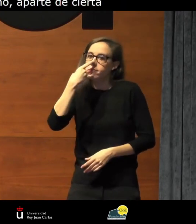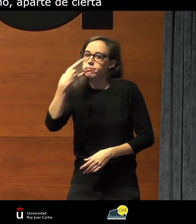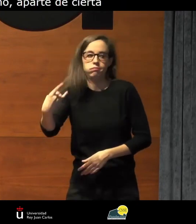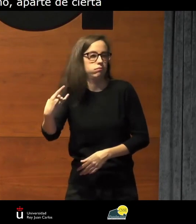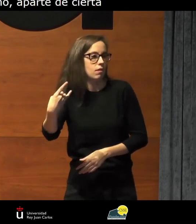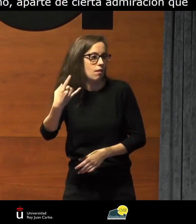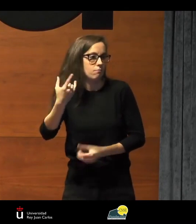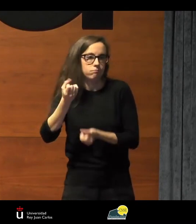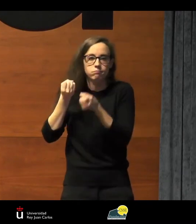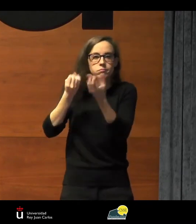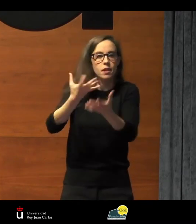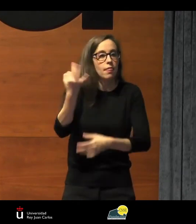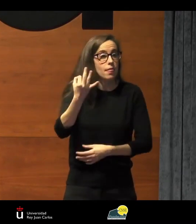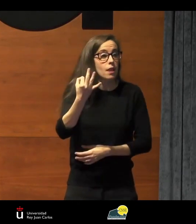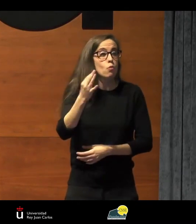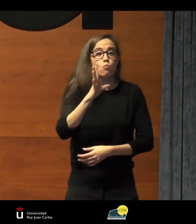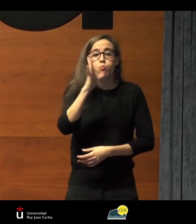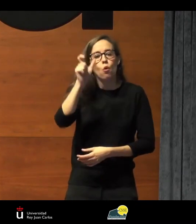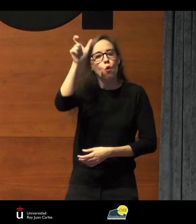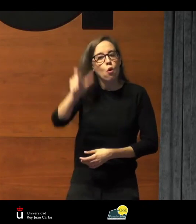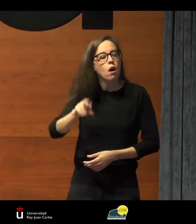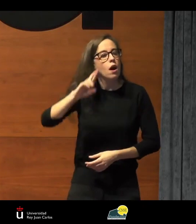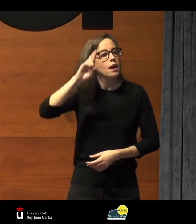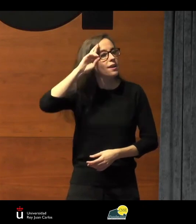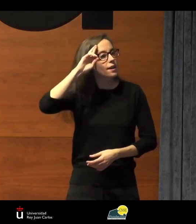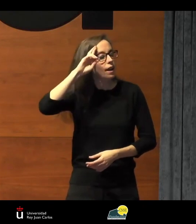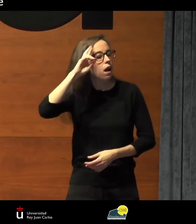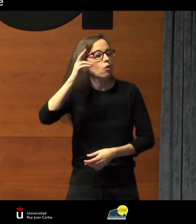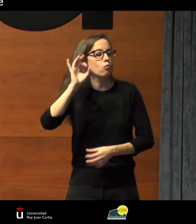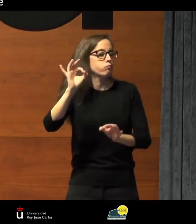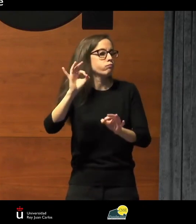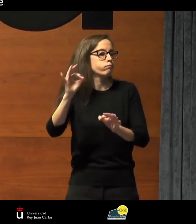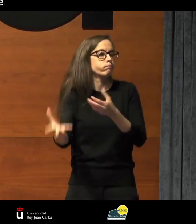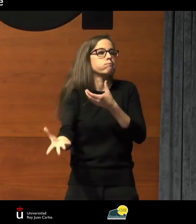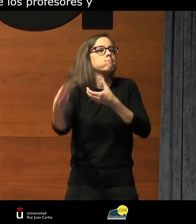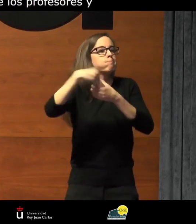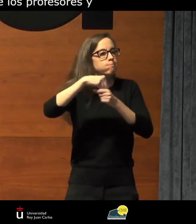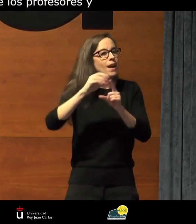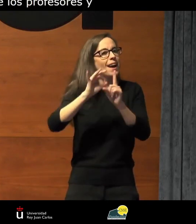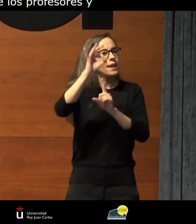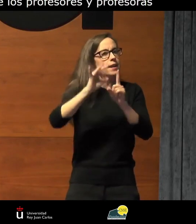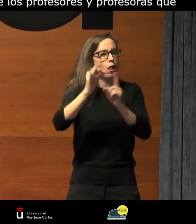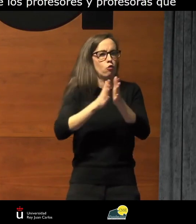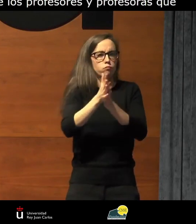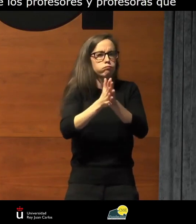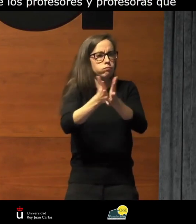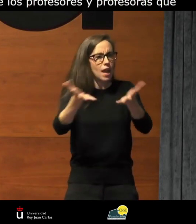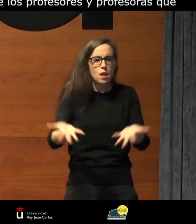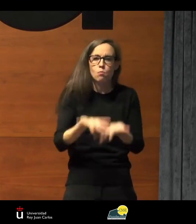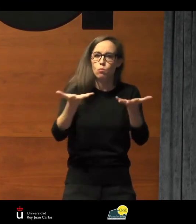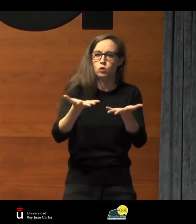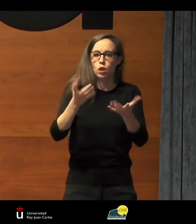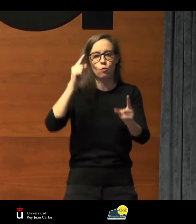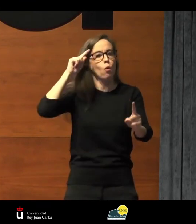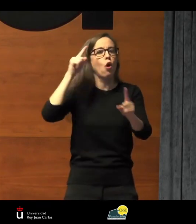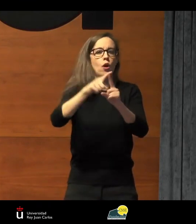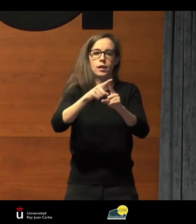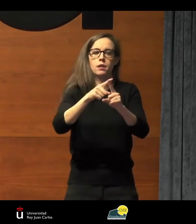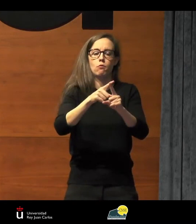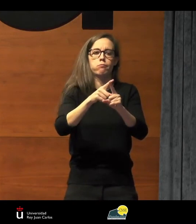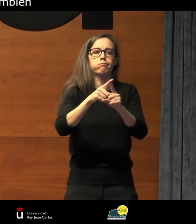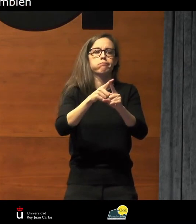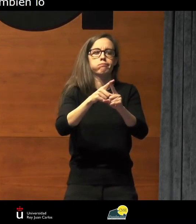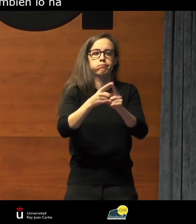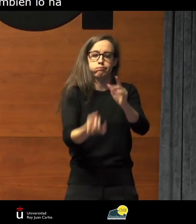los profesores y profesoras que forman parte del mismo y que también lo han impulsado. Y no solo eso, mucho